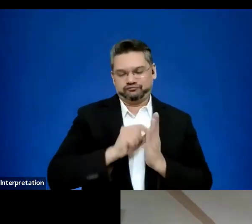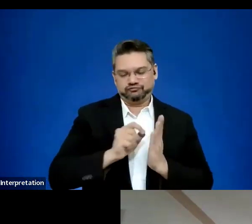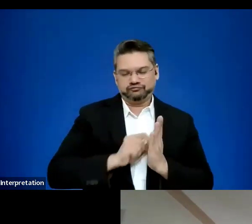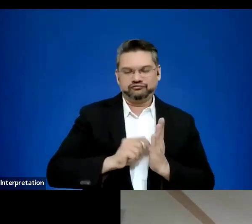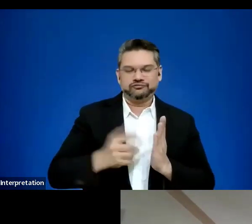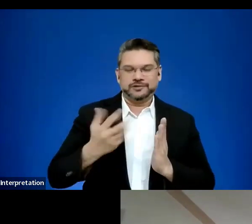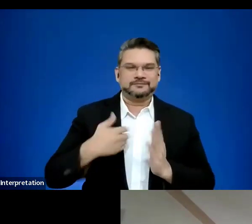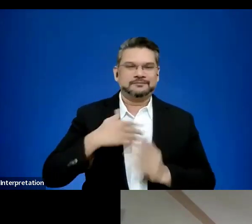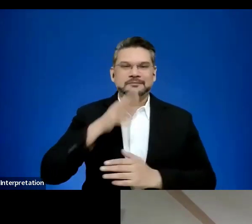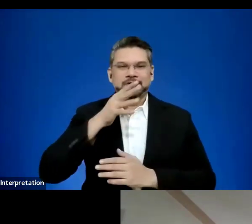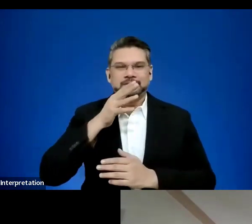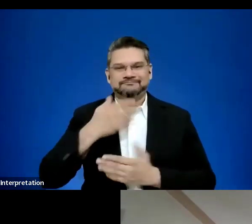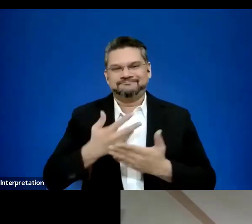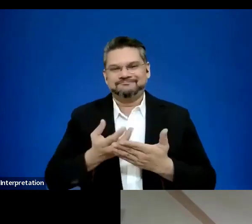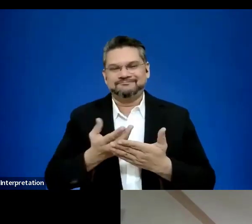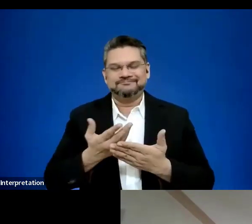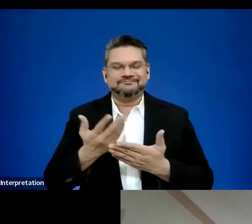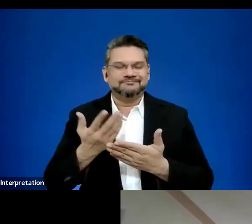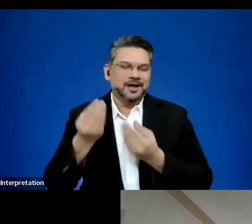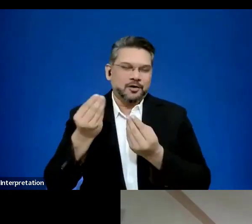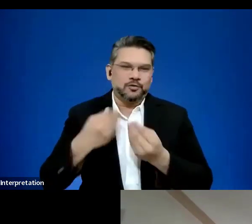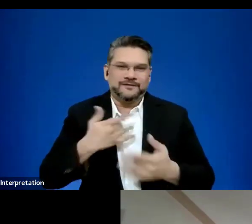我也为我的这个